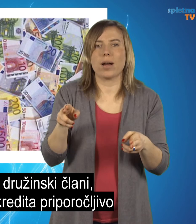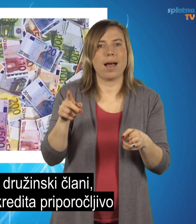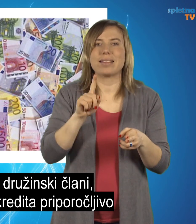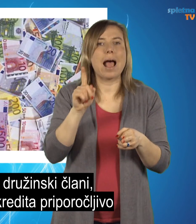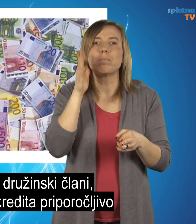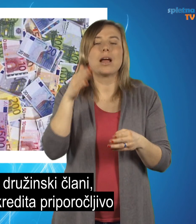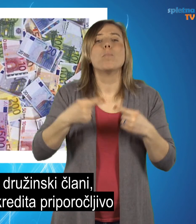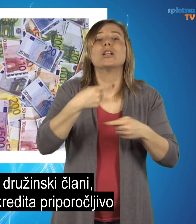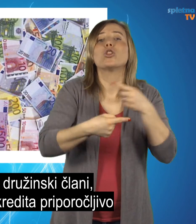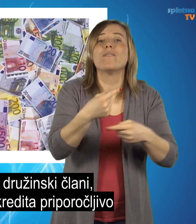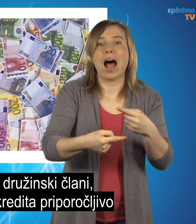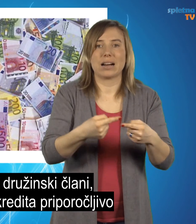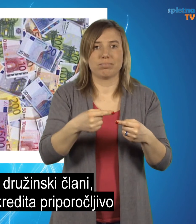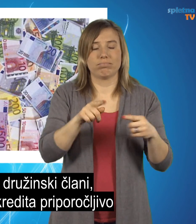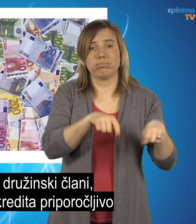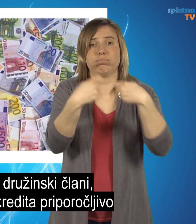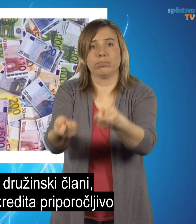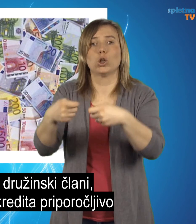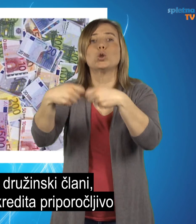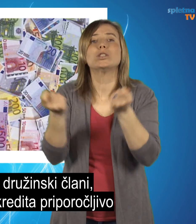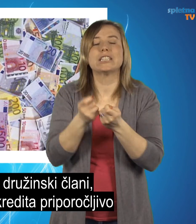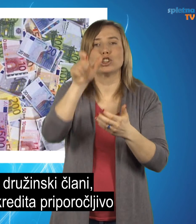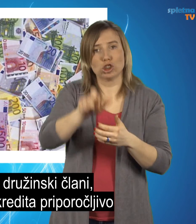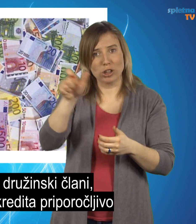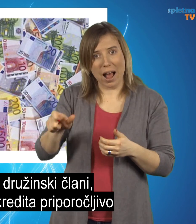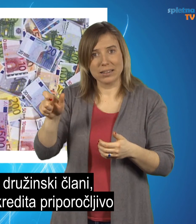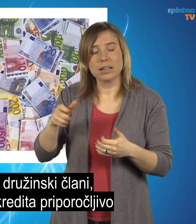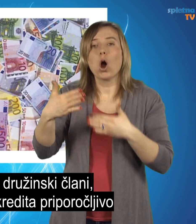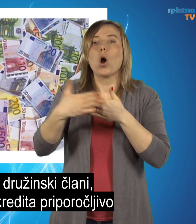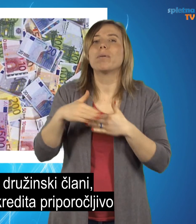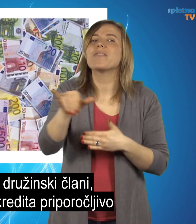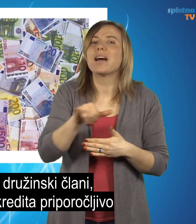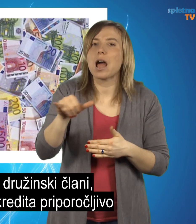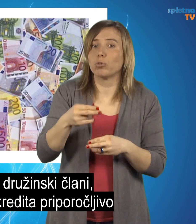najemu kredita priporočljivo skleniti tudi življenjsko zavarovanje kreditojemalca.